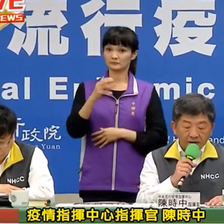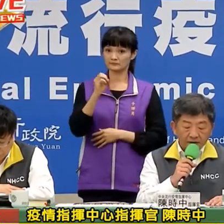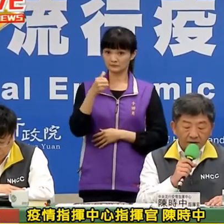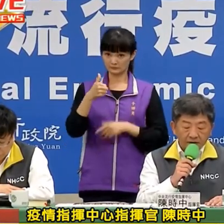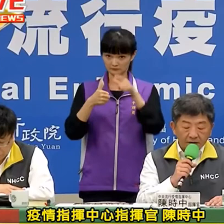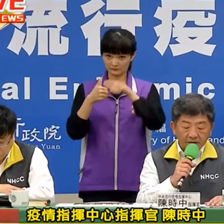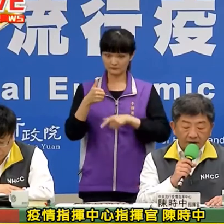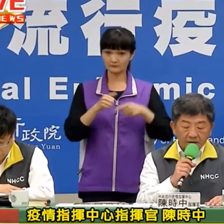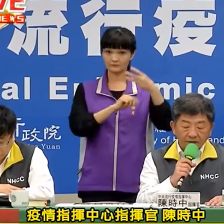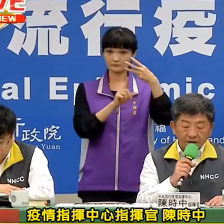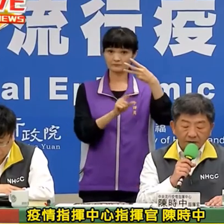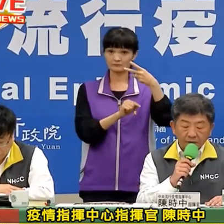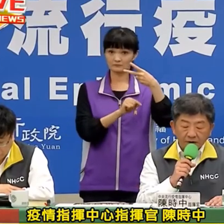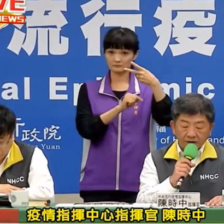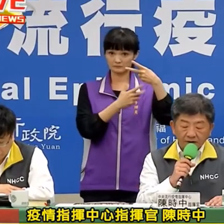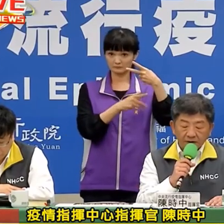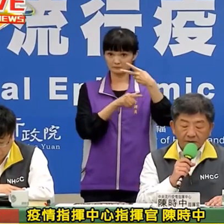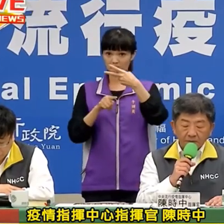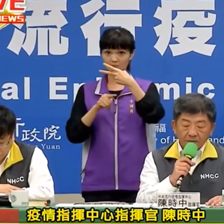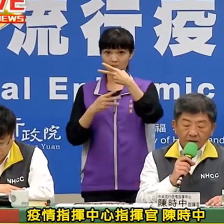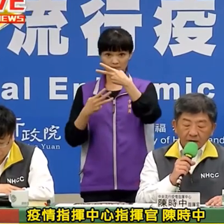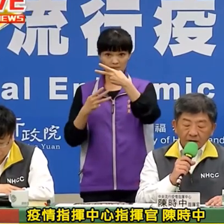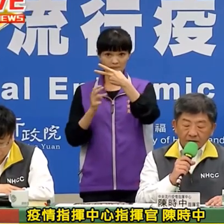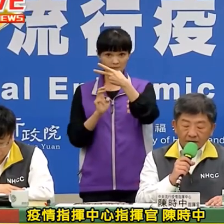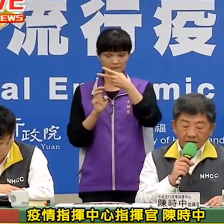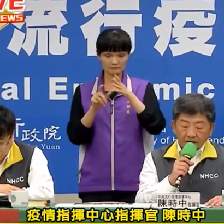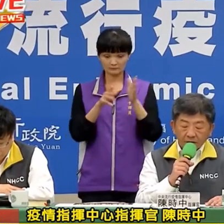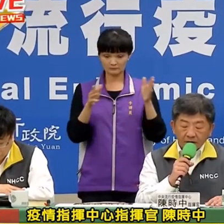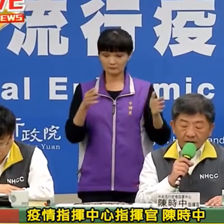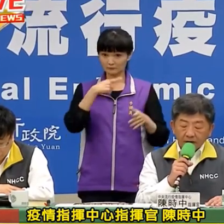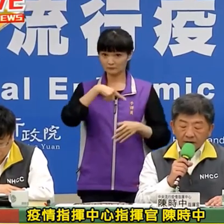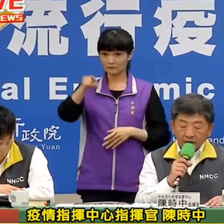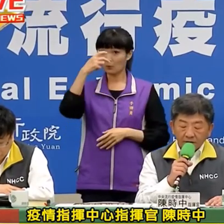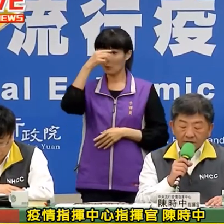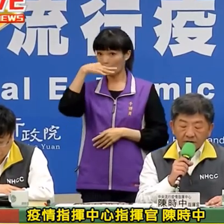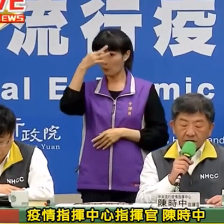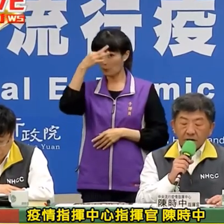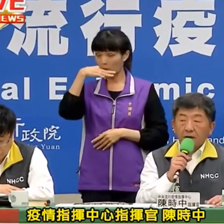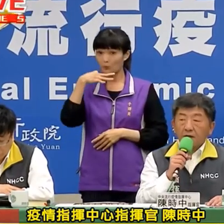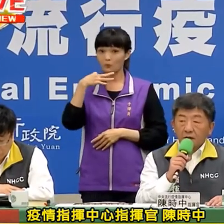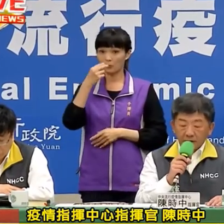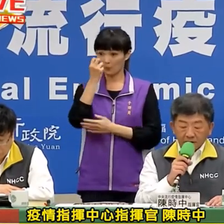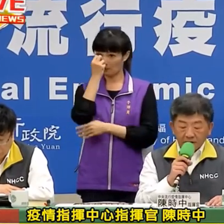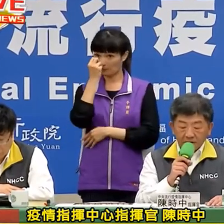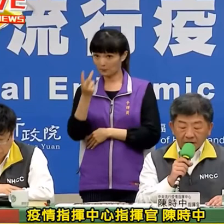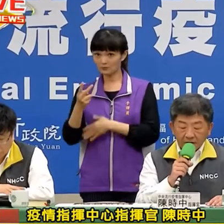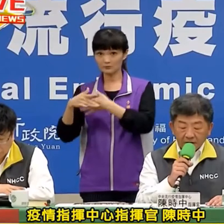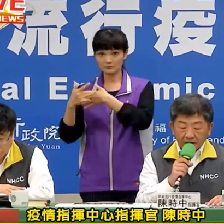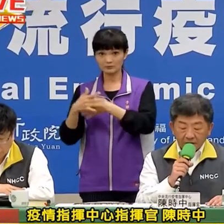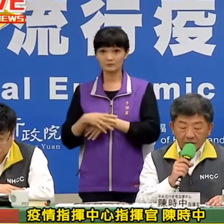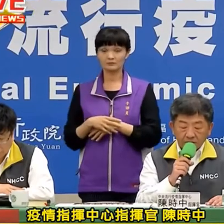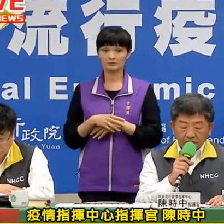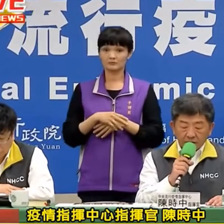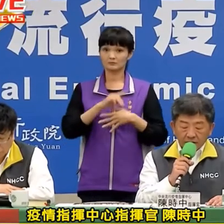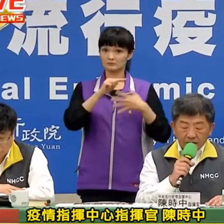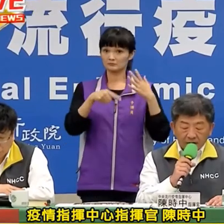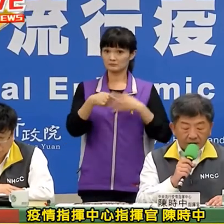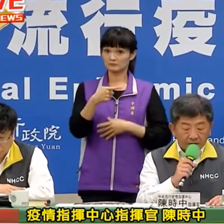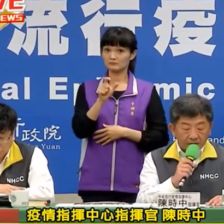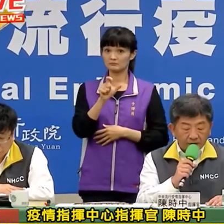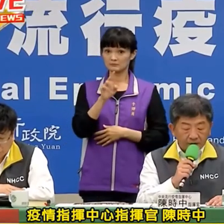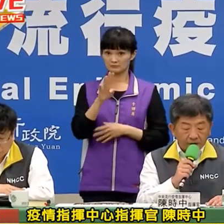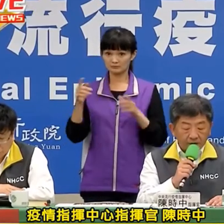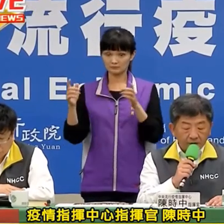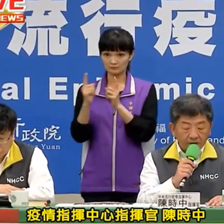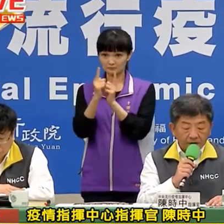至2月8日到34到菲律宾去探亲，那期间与案164密切的接触，